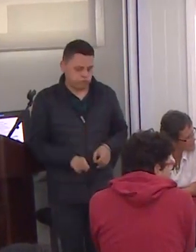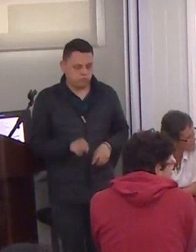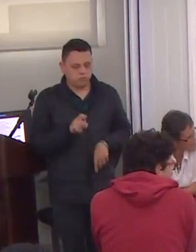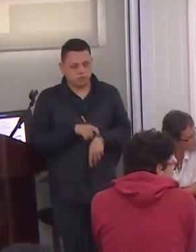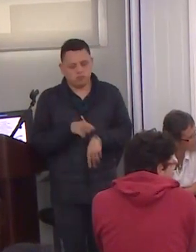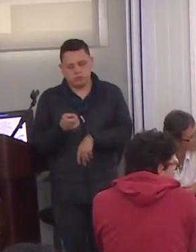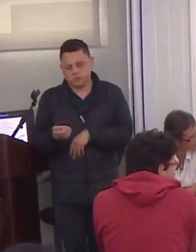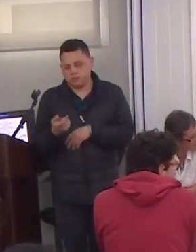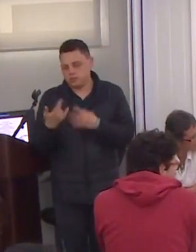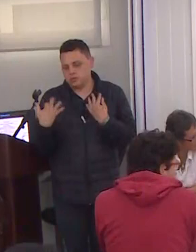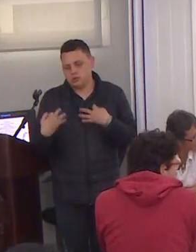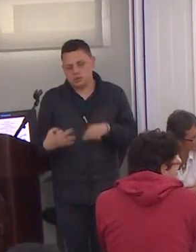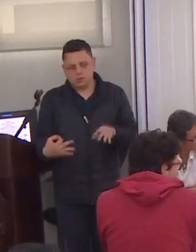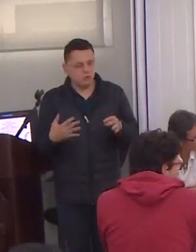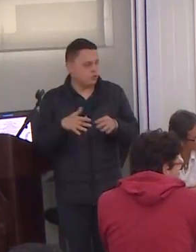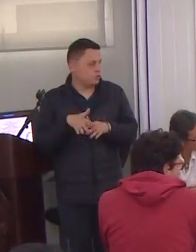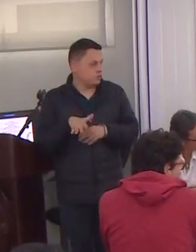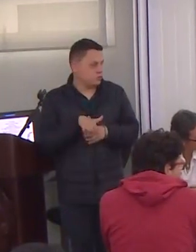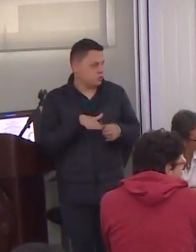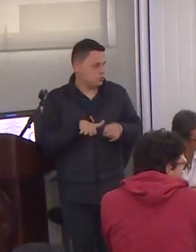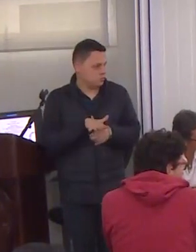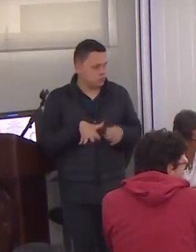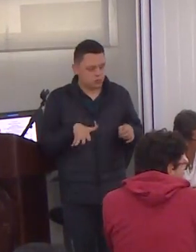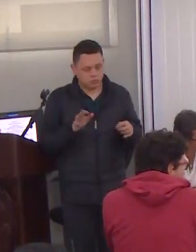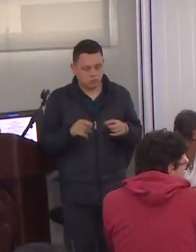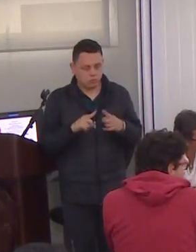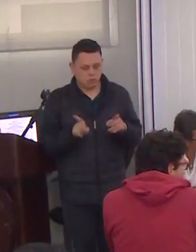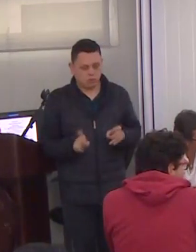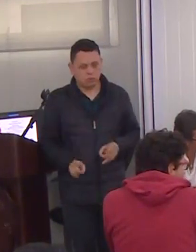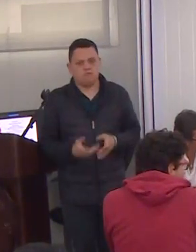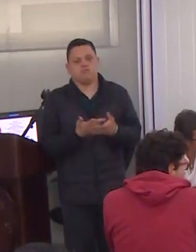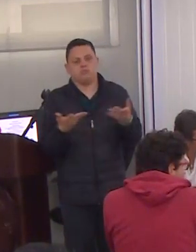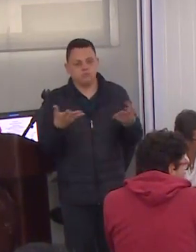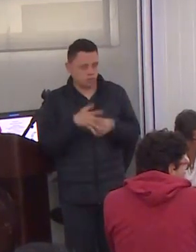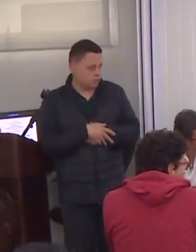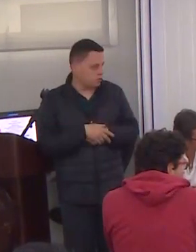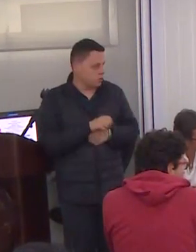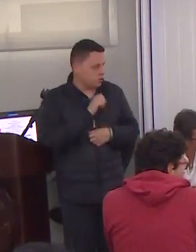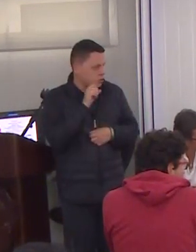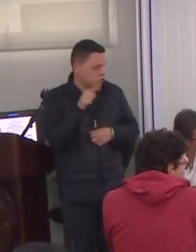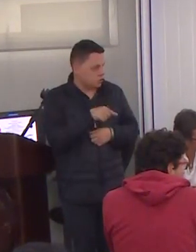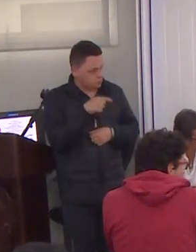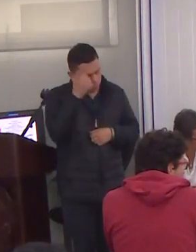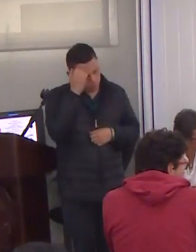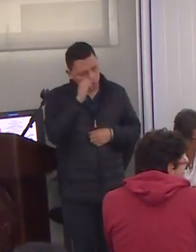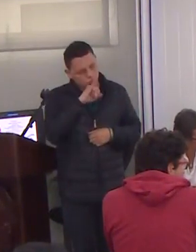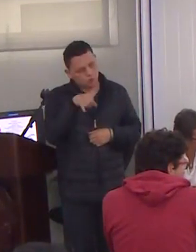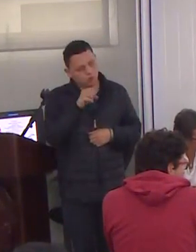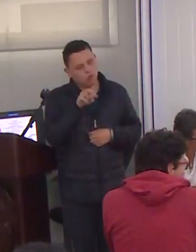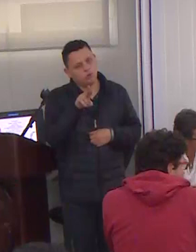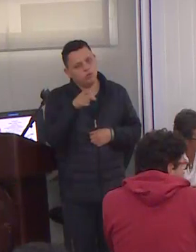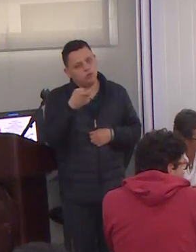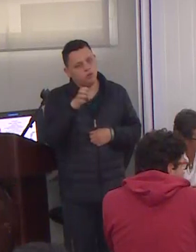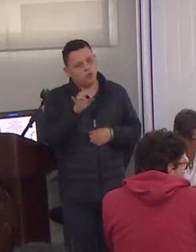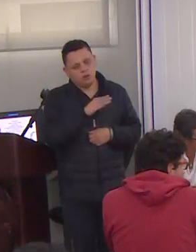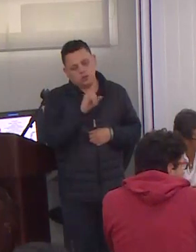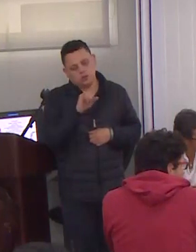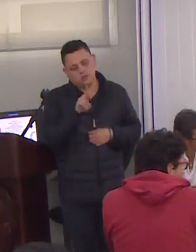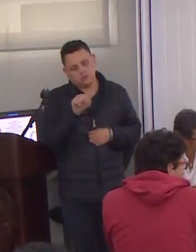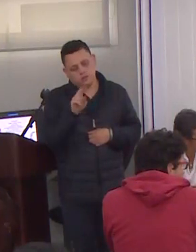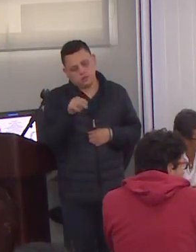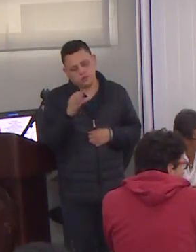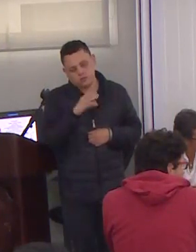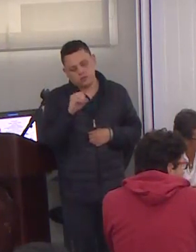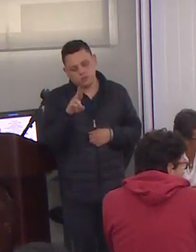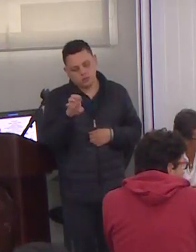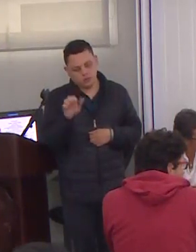como habitualmente sucede en estos espacios una pregunta para el profe Jorge Iván Correa en la experiencia